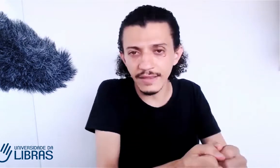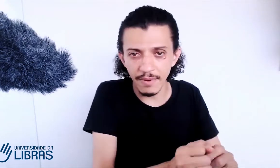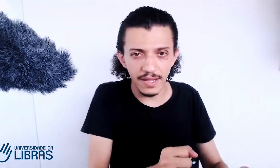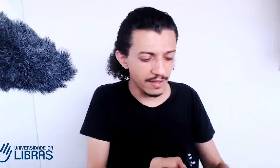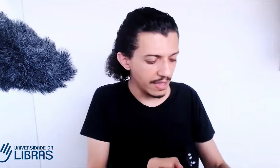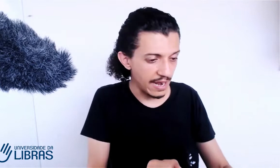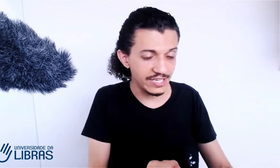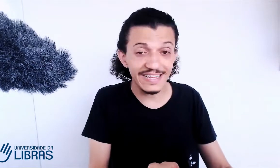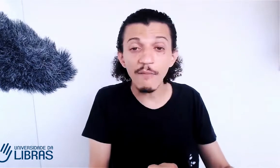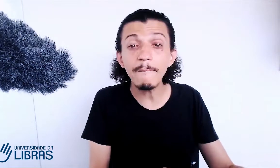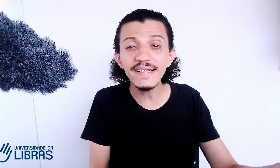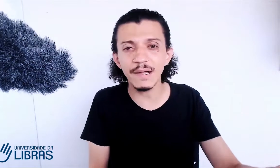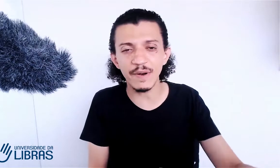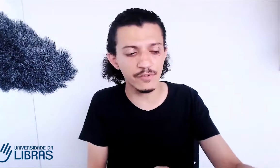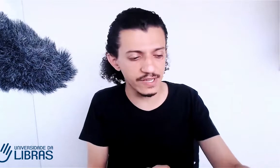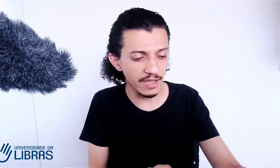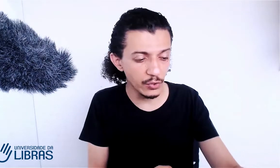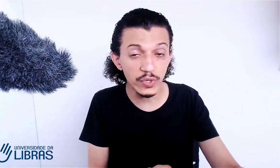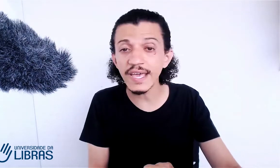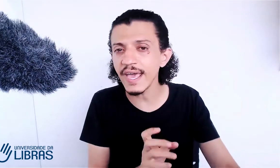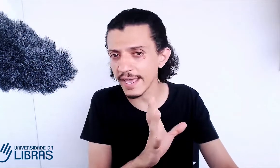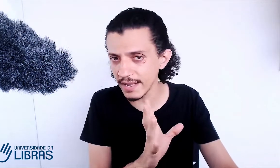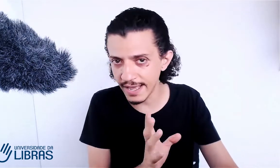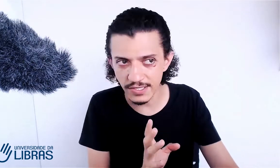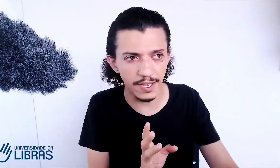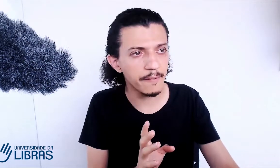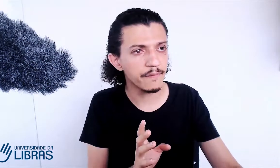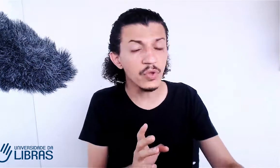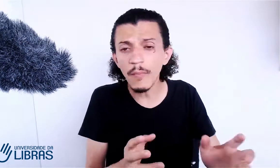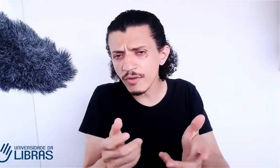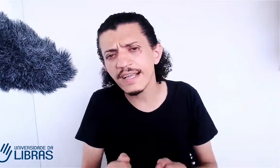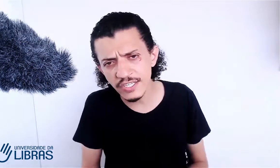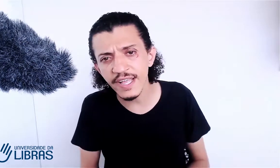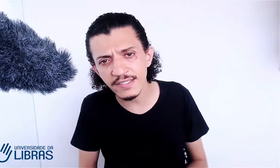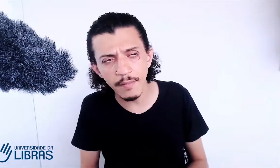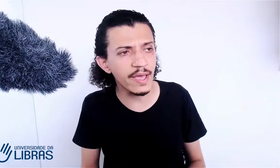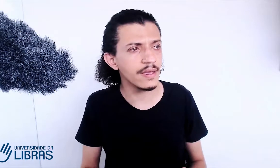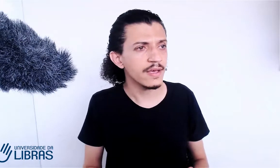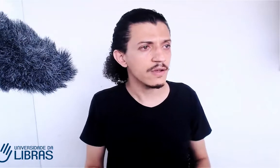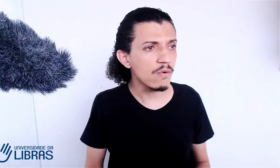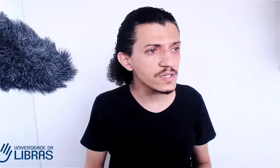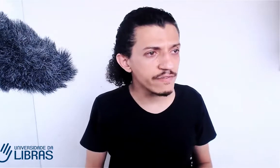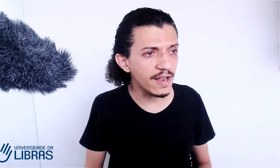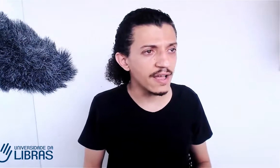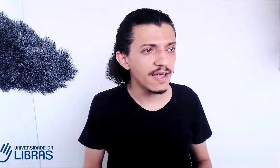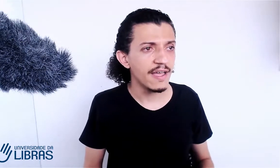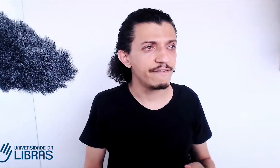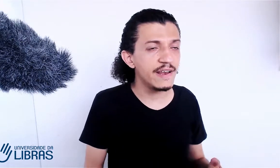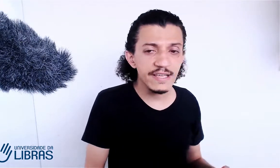tema ali. Ela já dá uma pista para você do que é que ele quer dizer. No português a gente tem isso também. Igual quando você fala feliz,